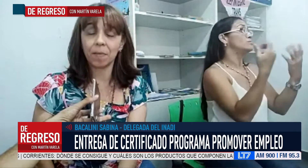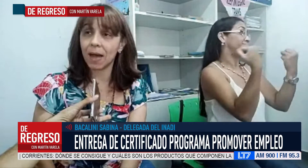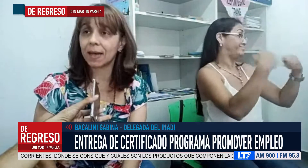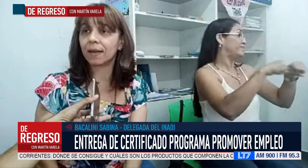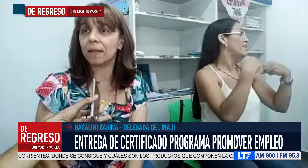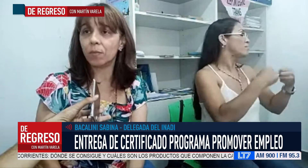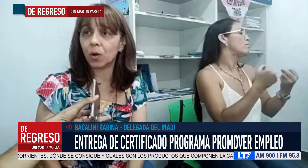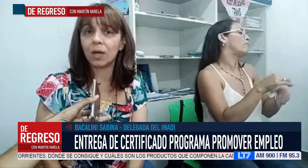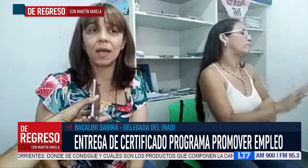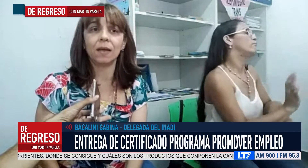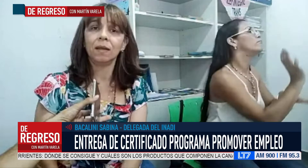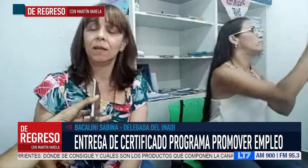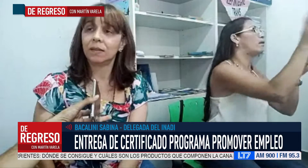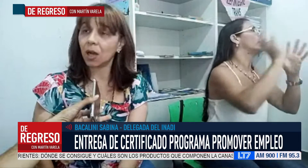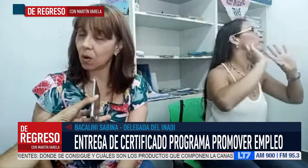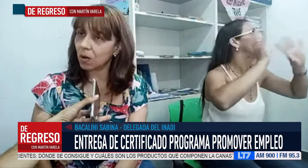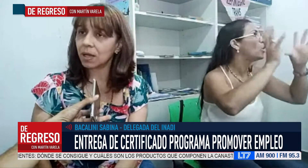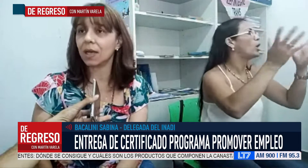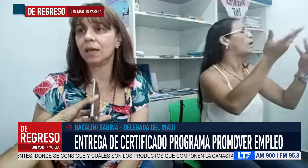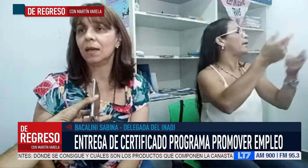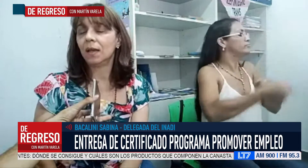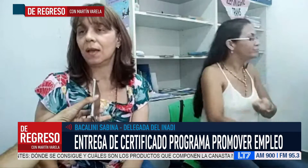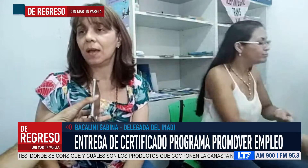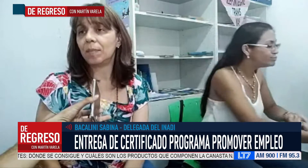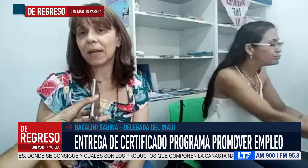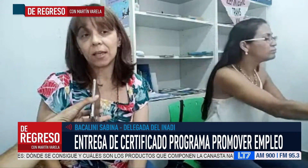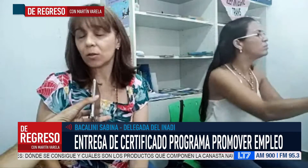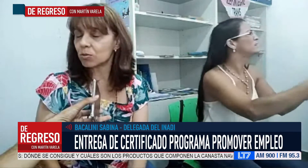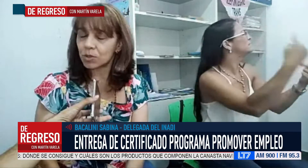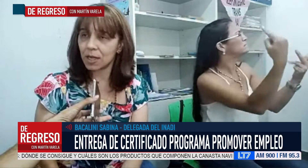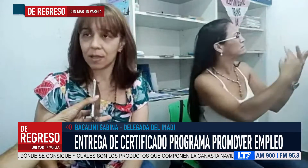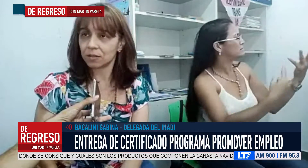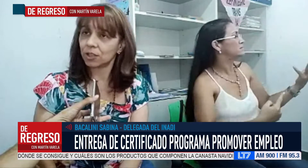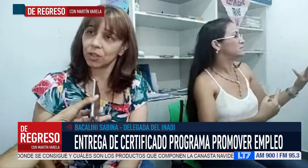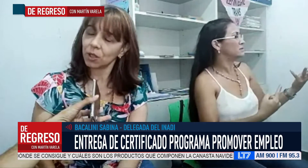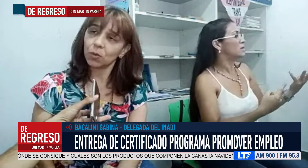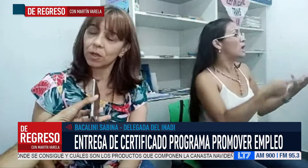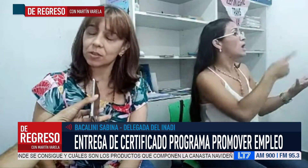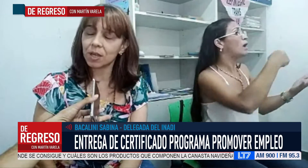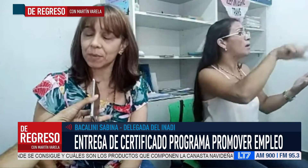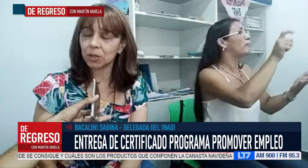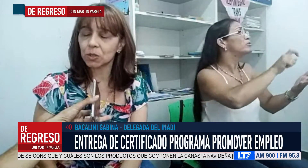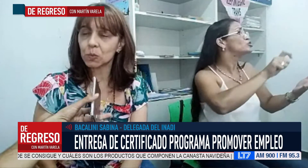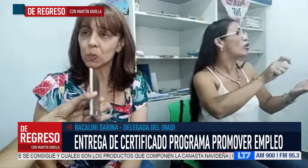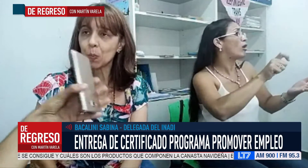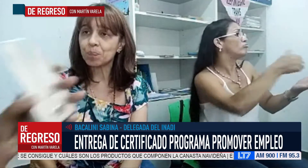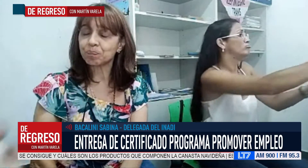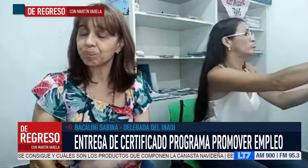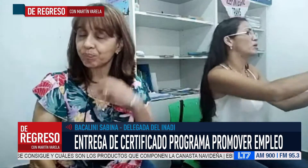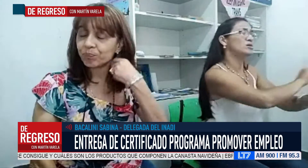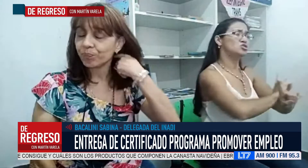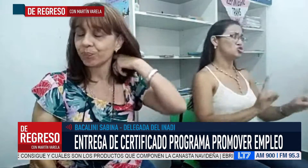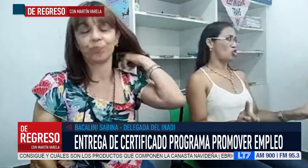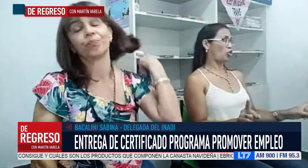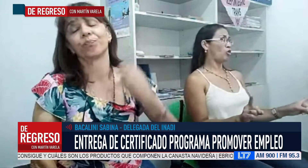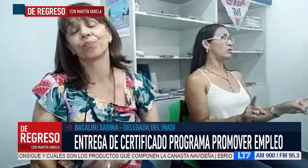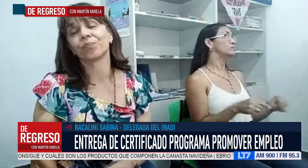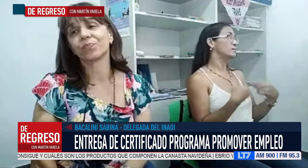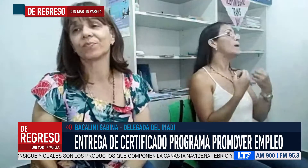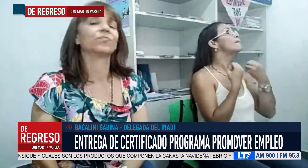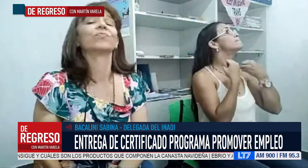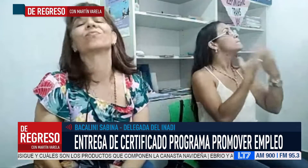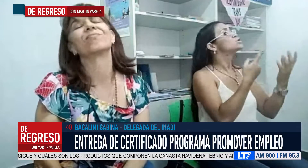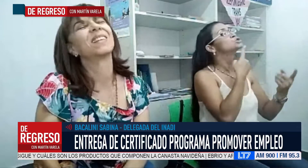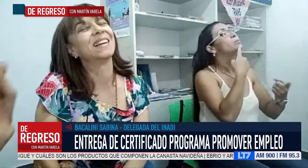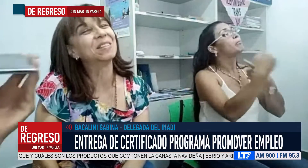de básquet, de vóley, de hockey, para que esto no suceda, ¿no es cierto?, en ninguno de los ámbitos. Perfecto. Martín, ¿alguna pregunta